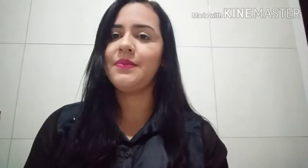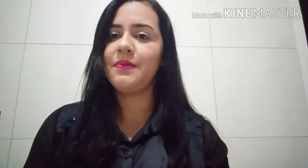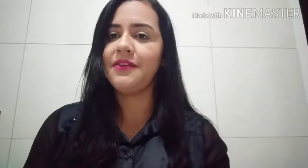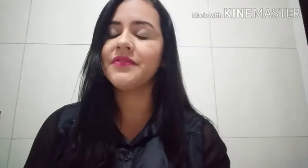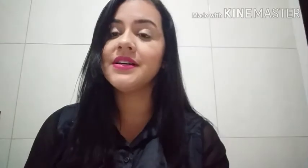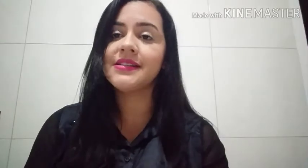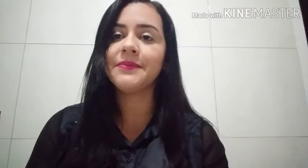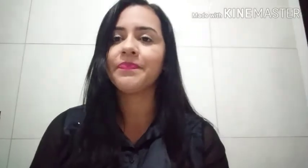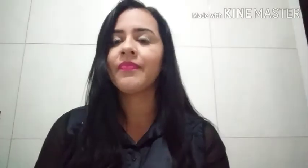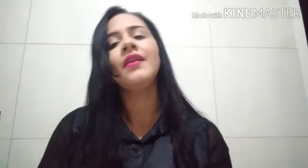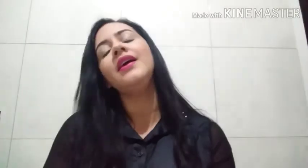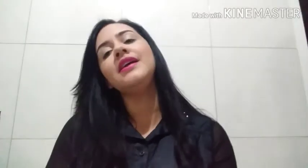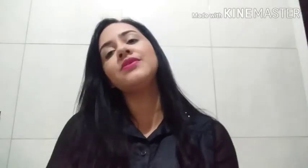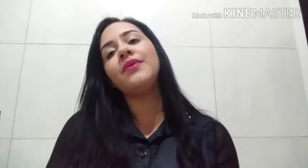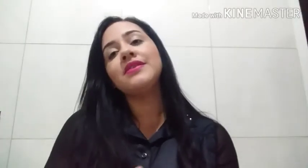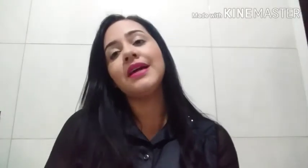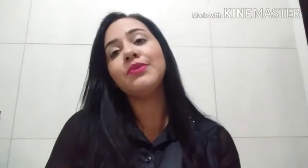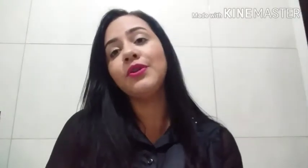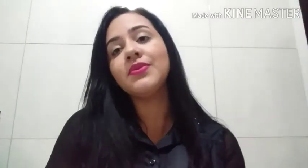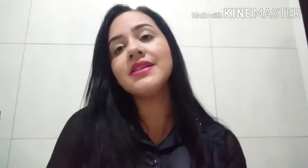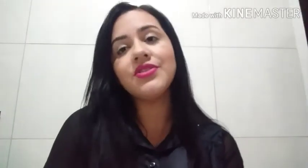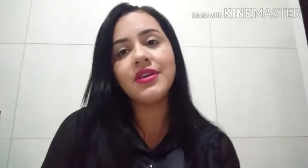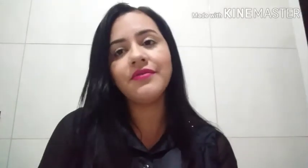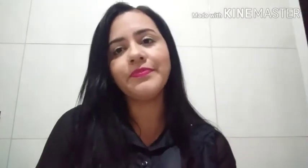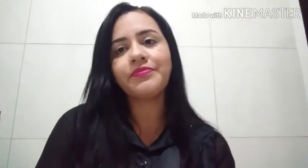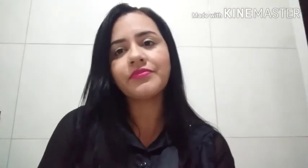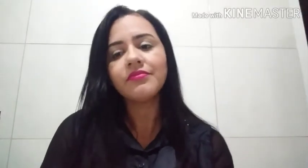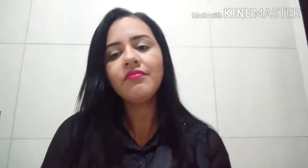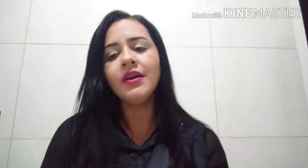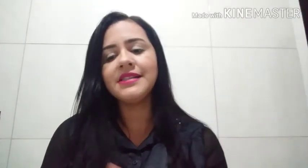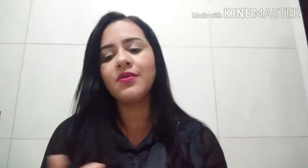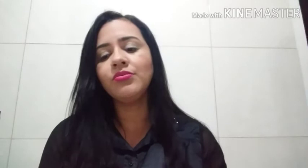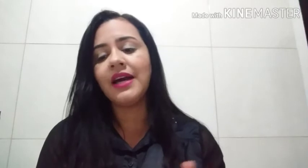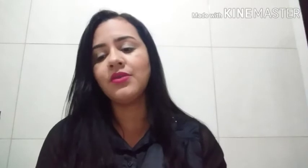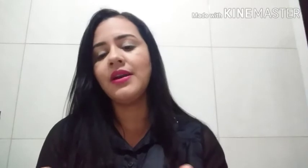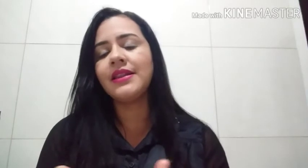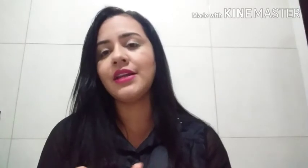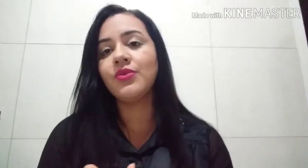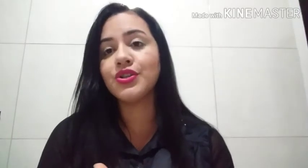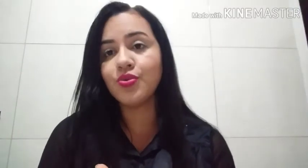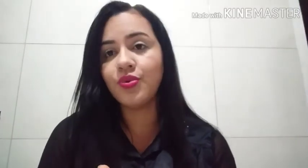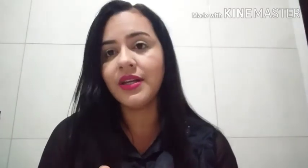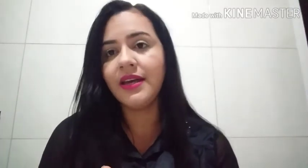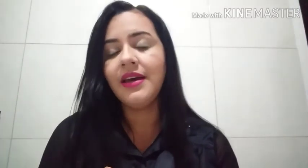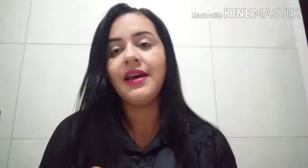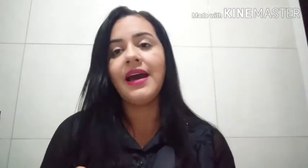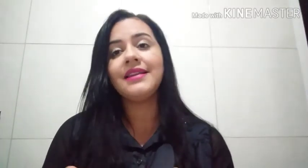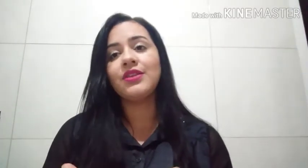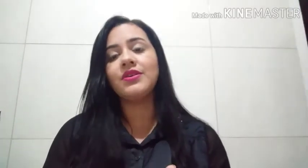primeira infância, isso tem um resultado muito positivo, esse contato com a literatura surda, né? A literatura